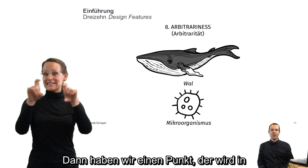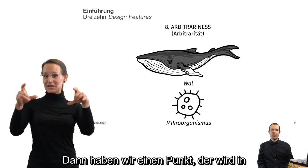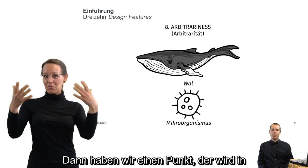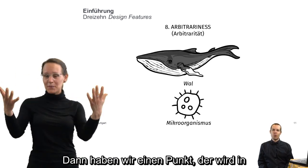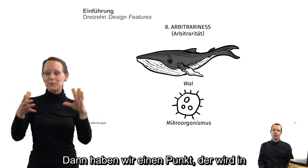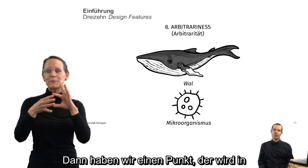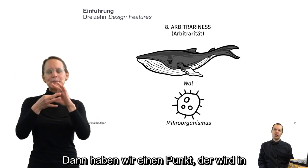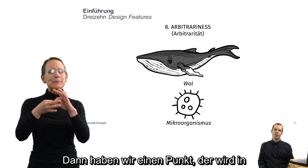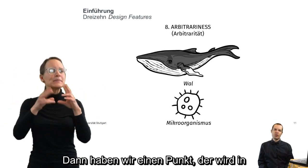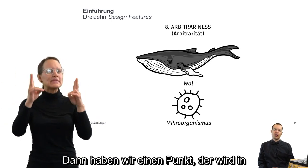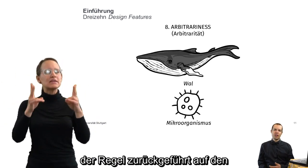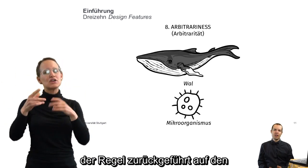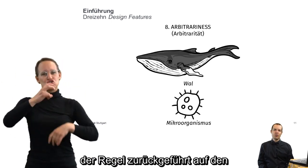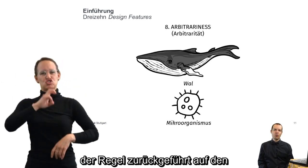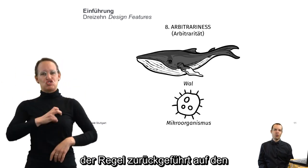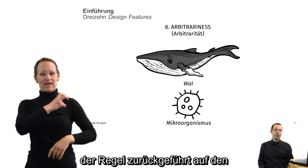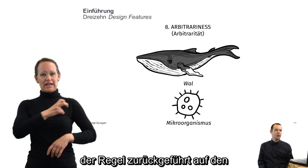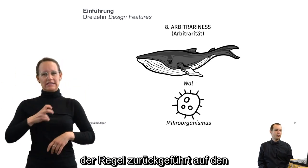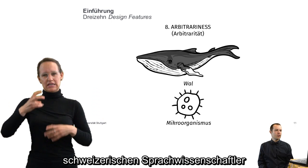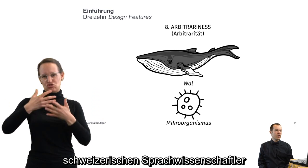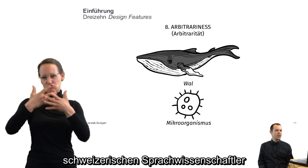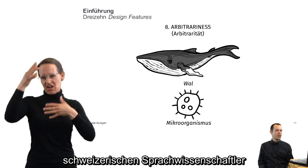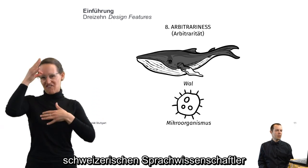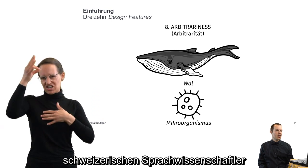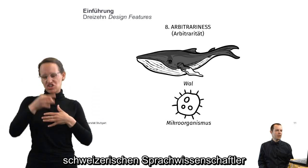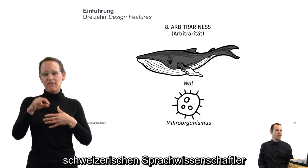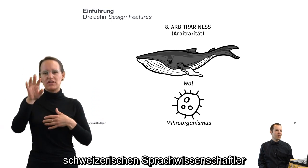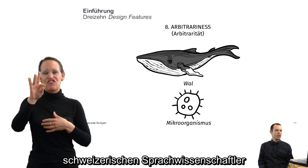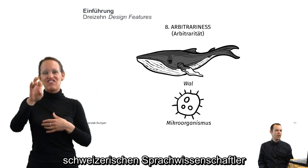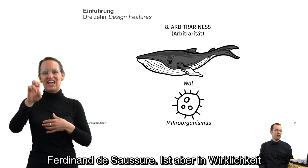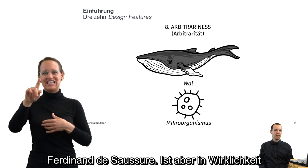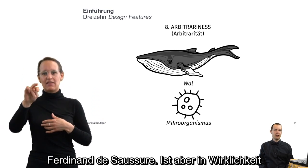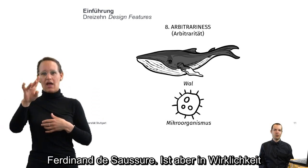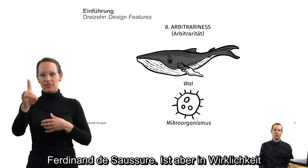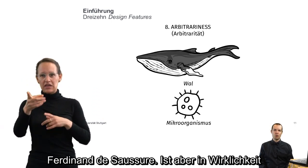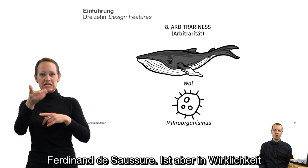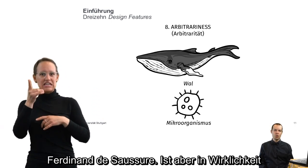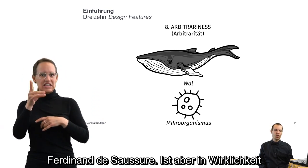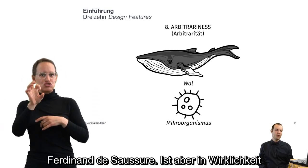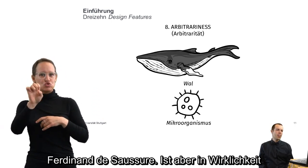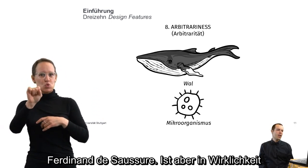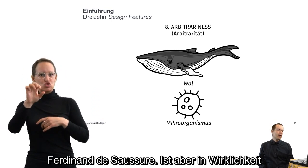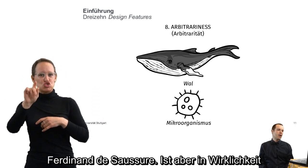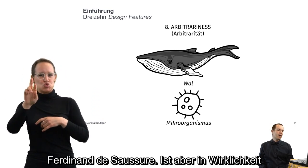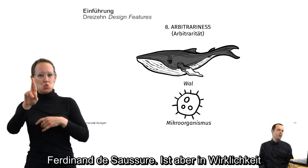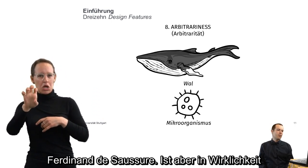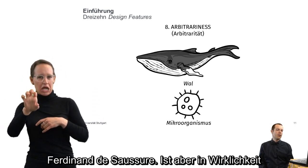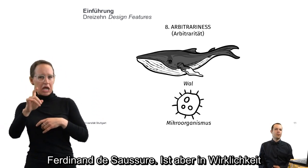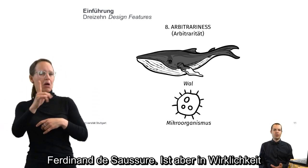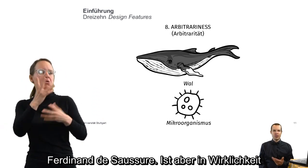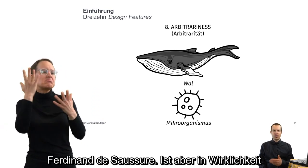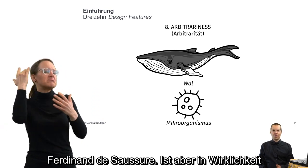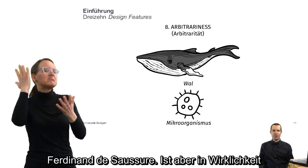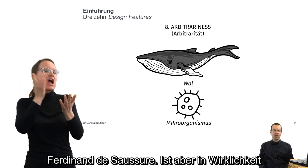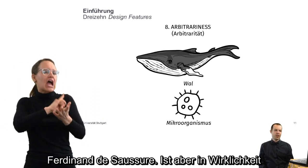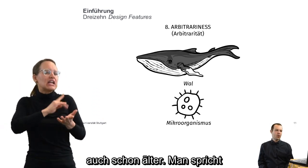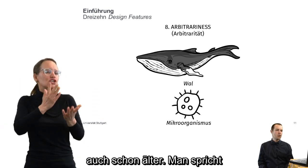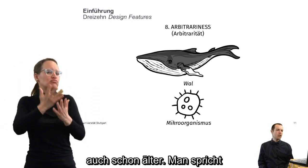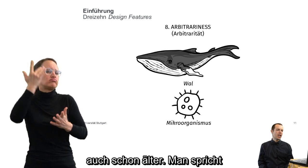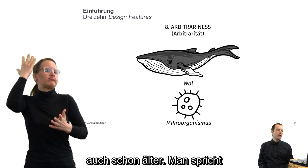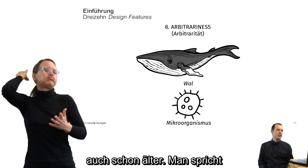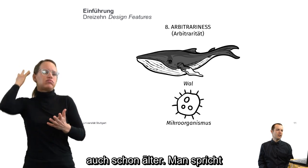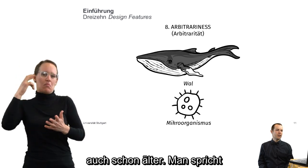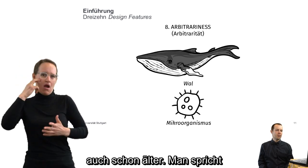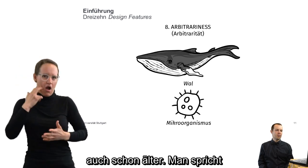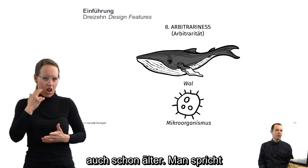Dann haben wir einen Punkt, der wird in der Regel zurückgeführt auf den Schweizer Sprachwissenschaftler Ferdinand de Saussure, ist aber in Wirklichkeit